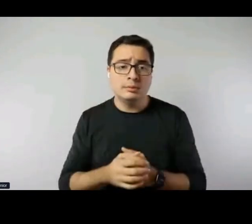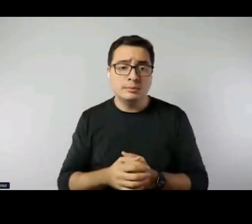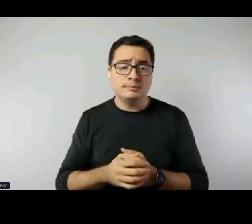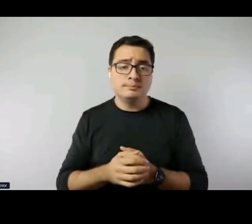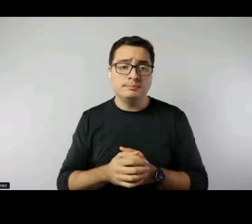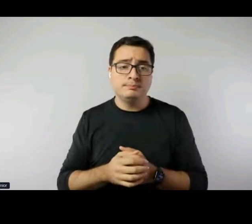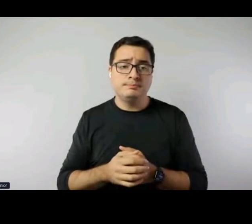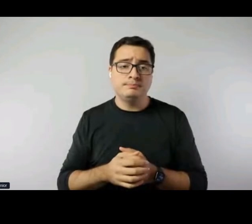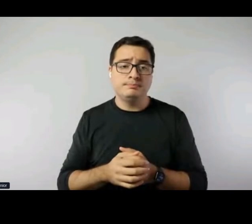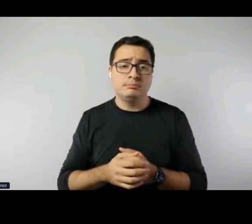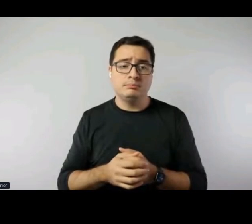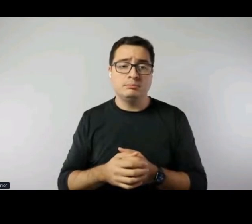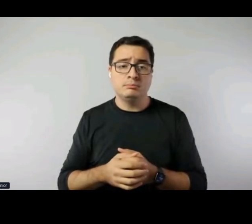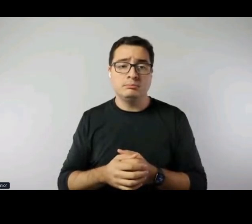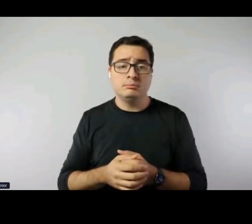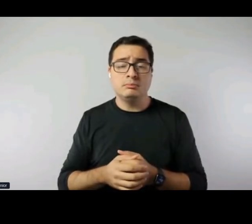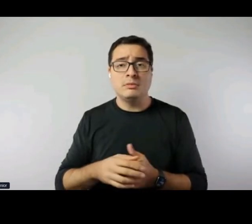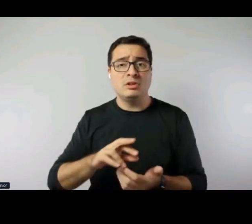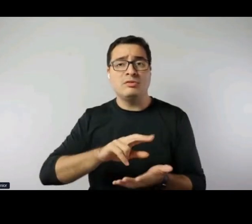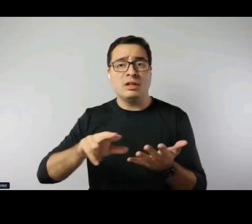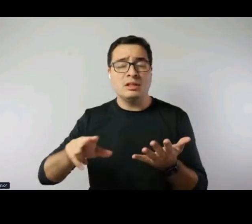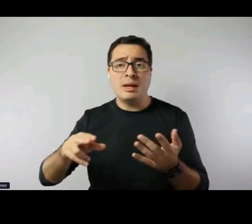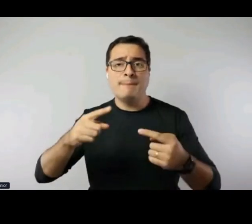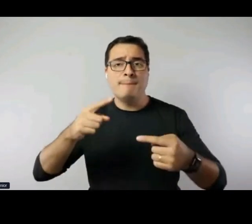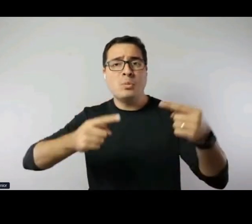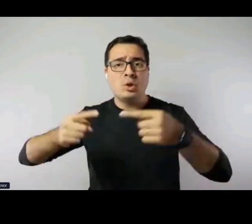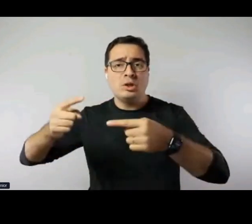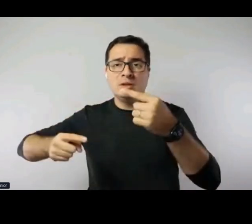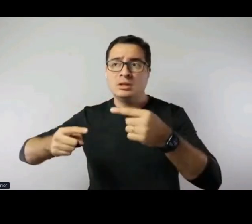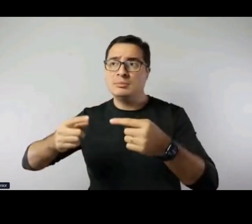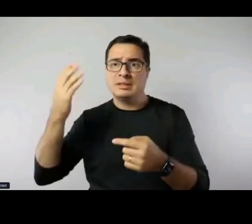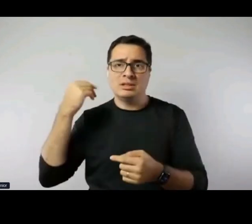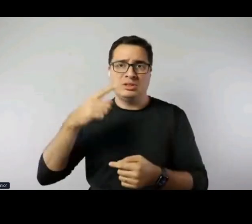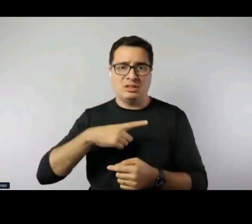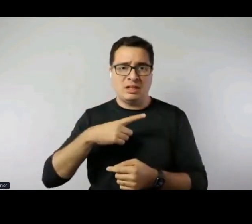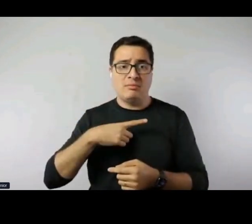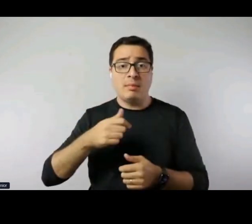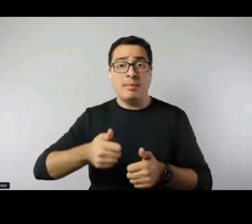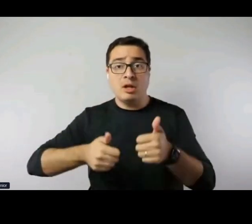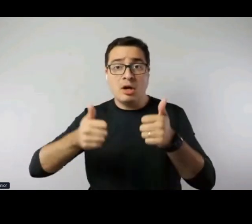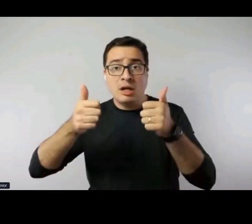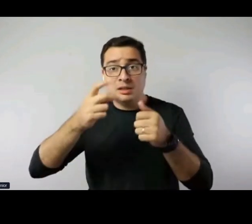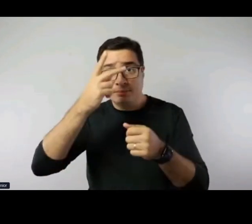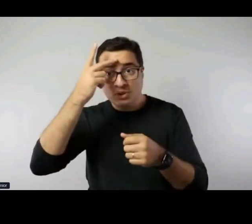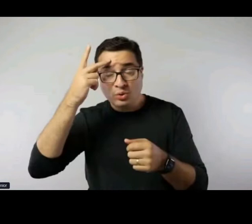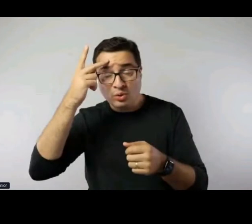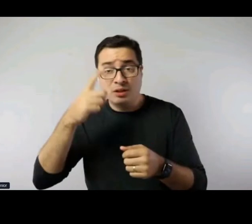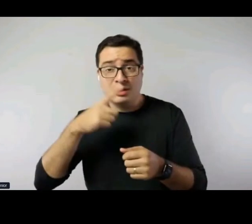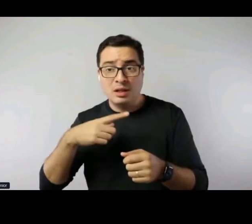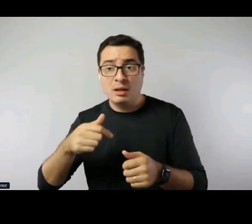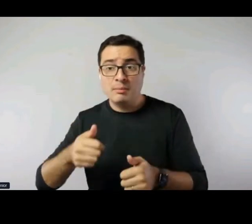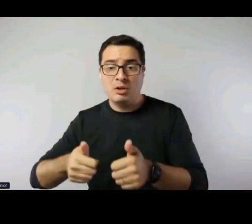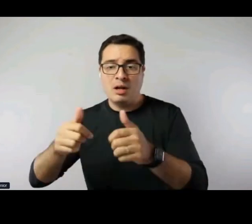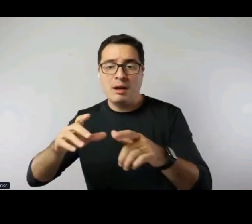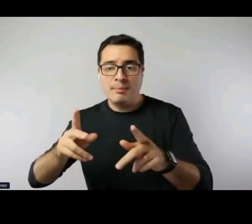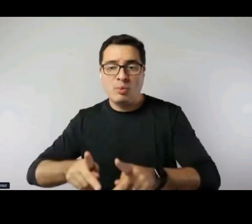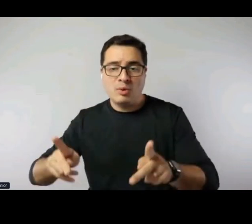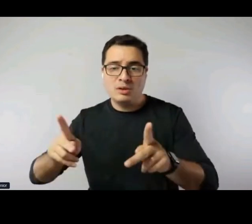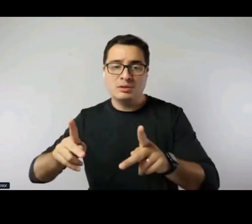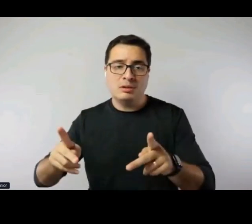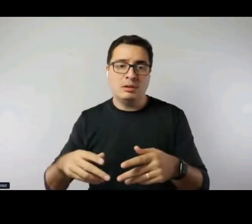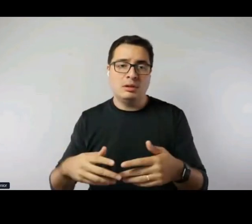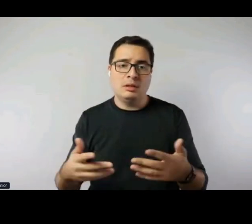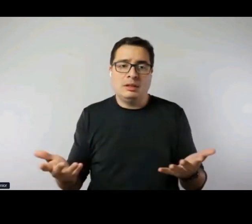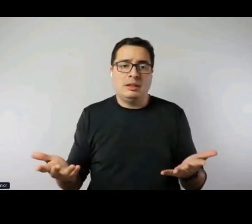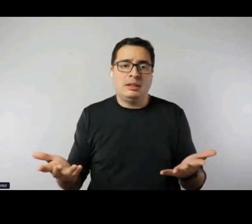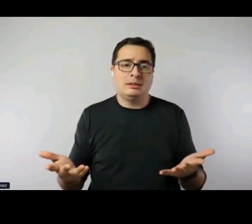dentre as terríveis políticas que a gente já teve para melhora da população, uma delas essa